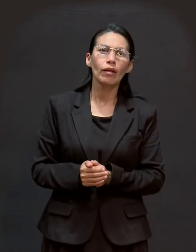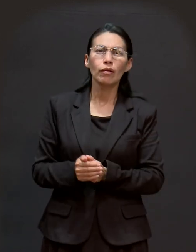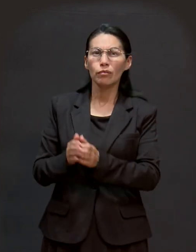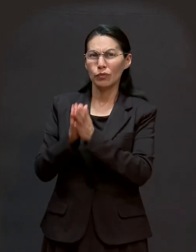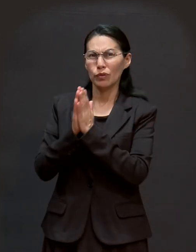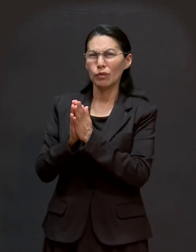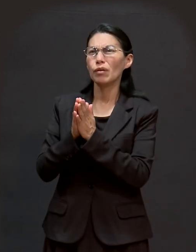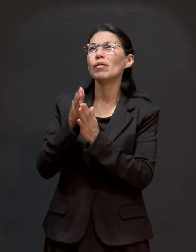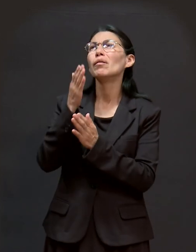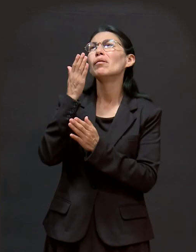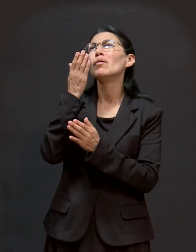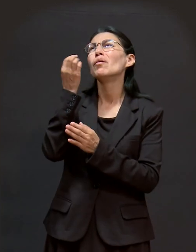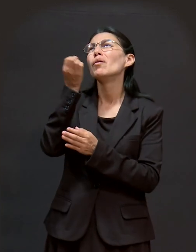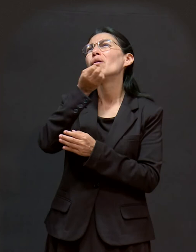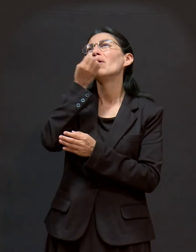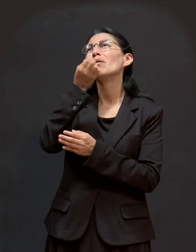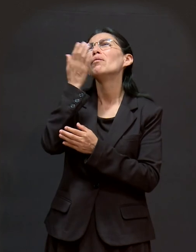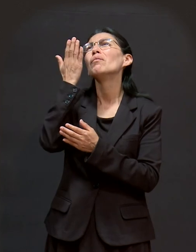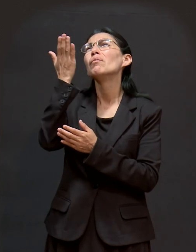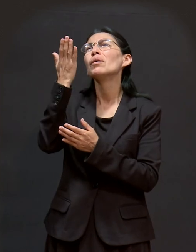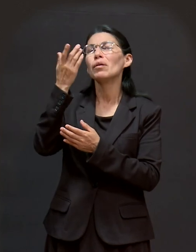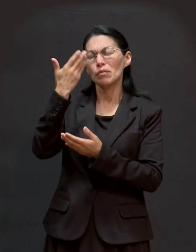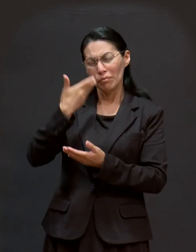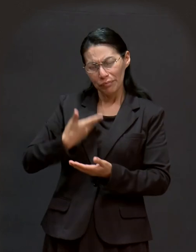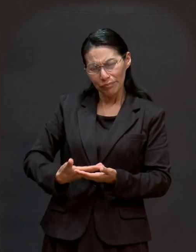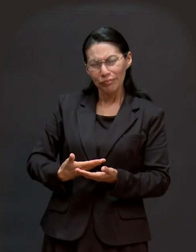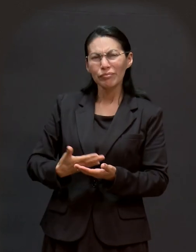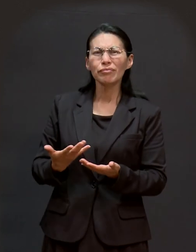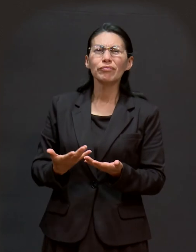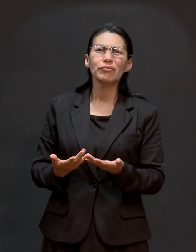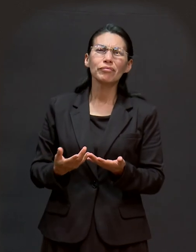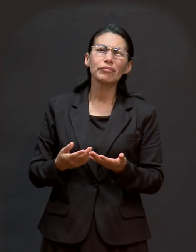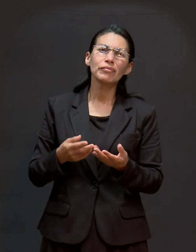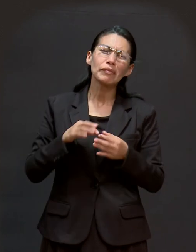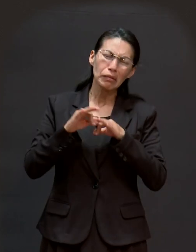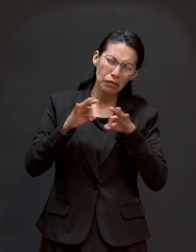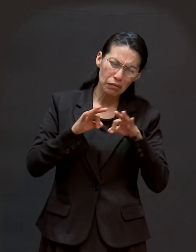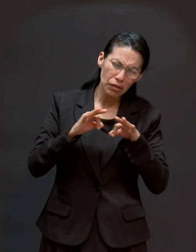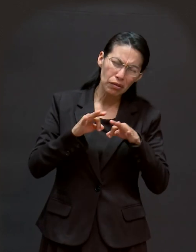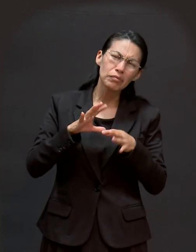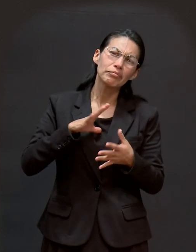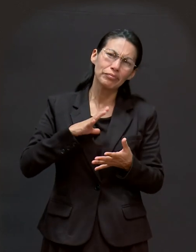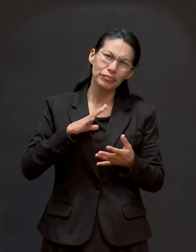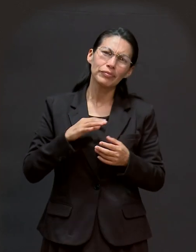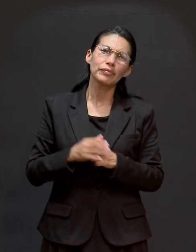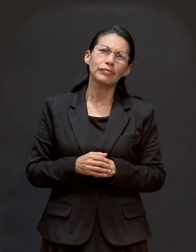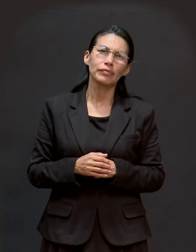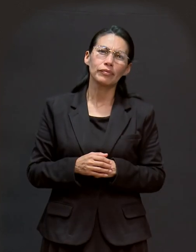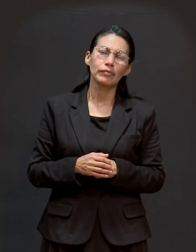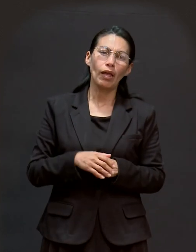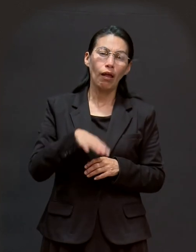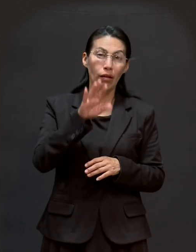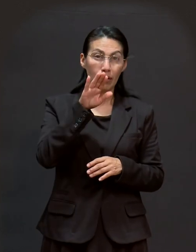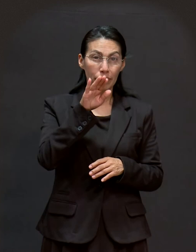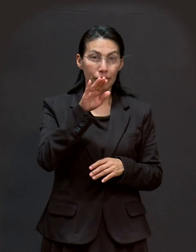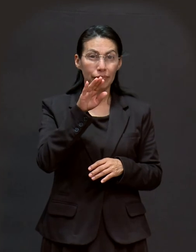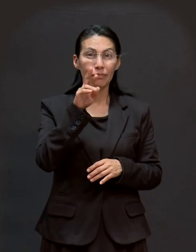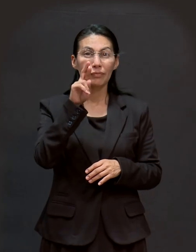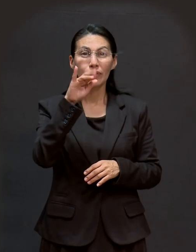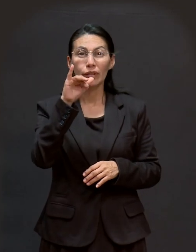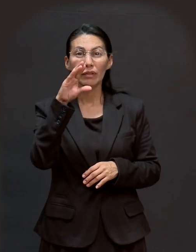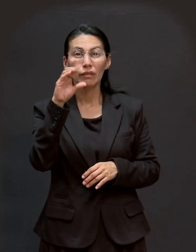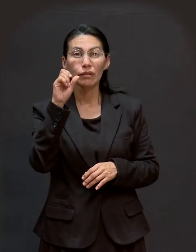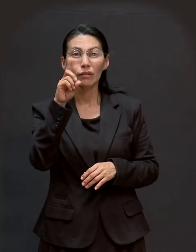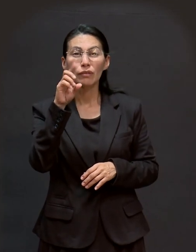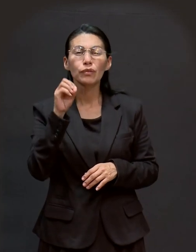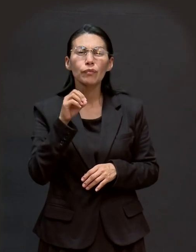oraciones por un servidor para encontrar trabajo ricardo estaremos orando por ti recuerda que la biblia dice